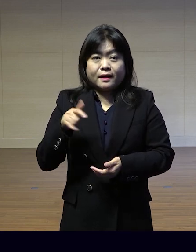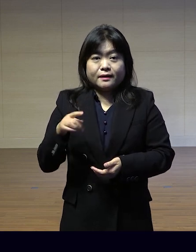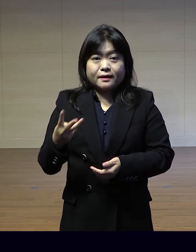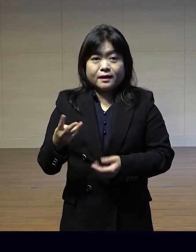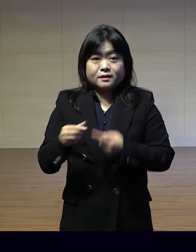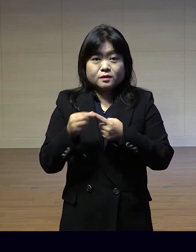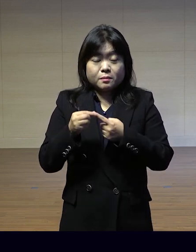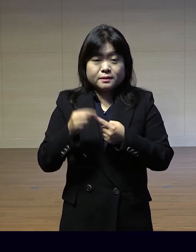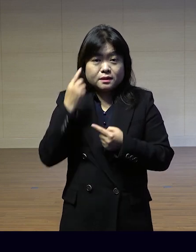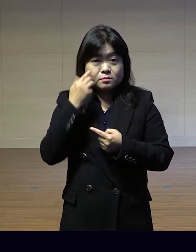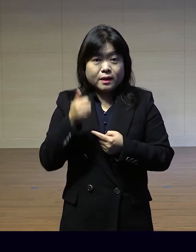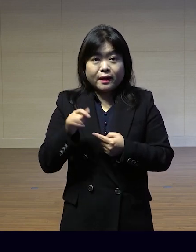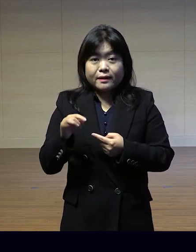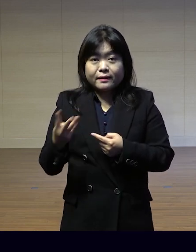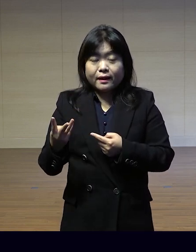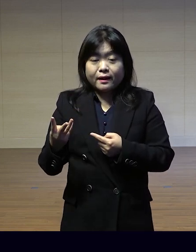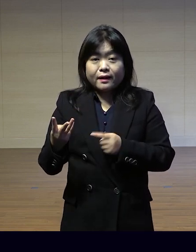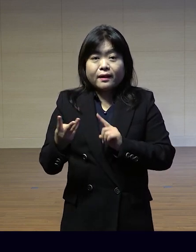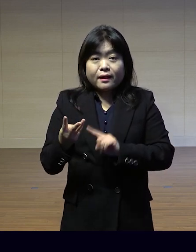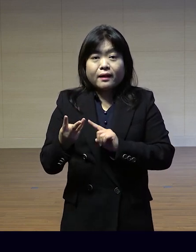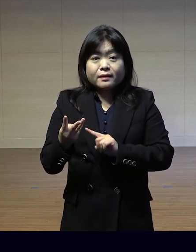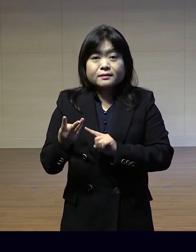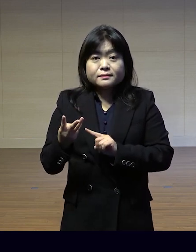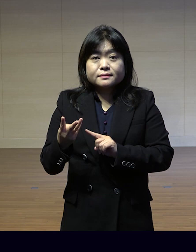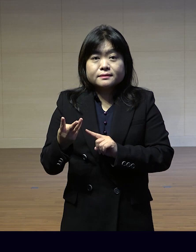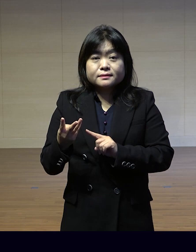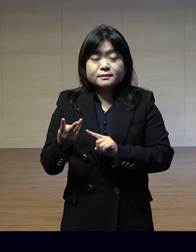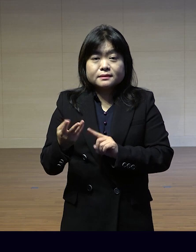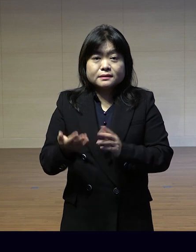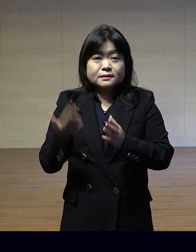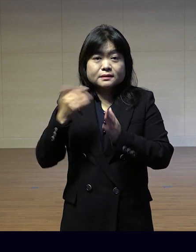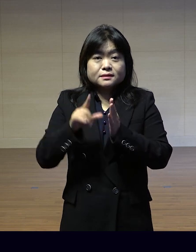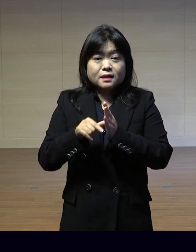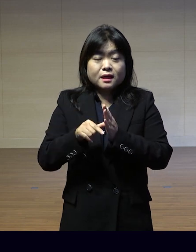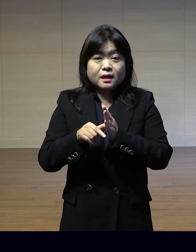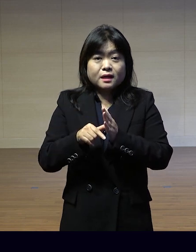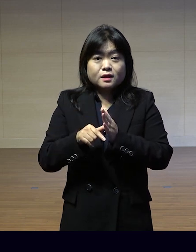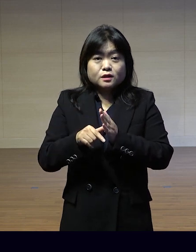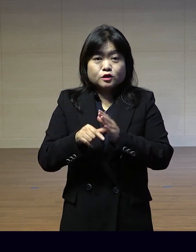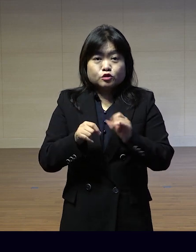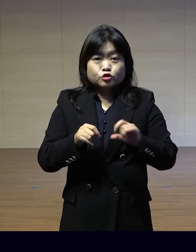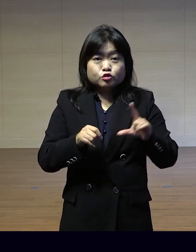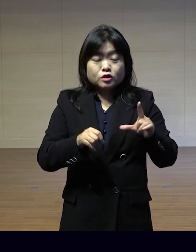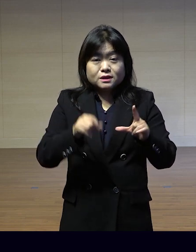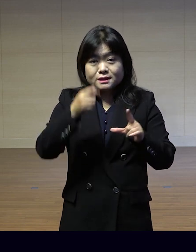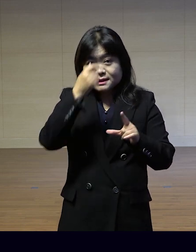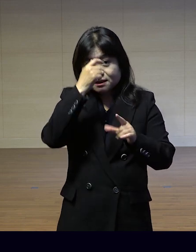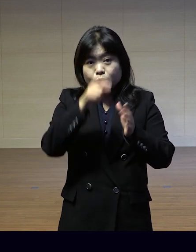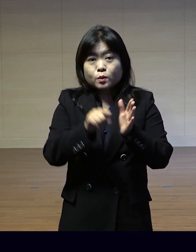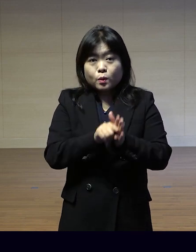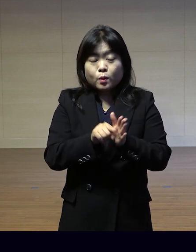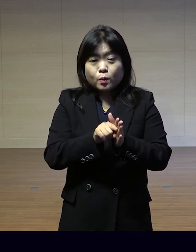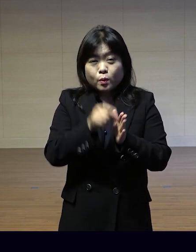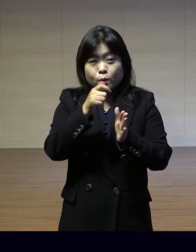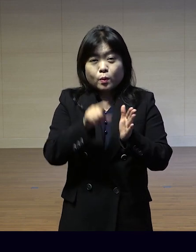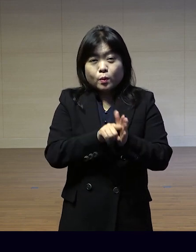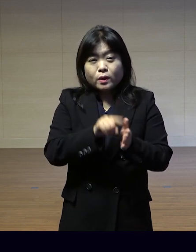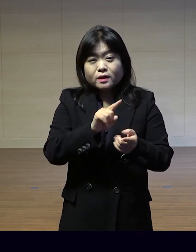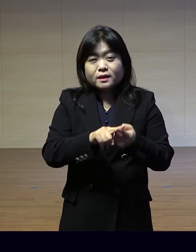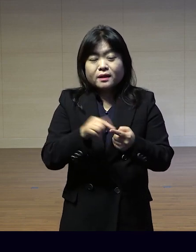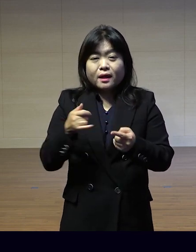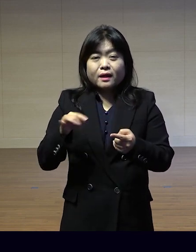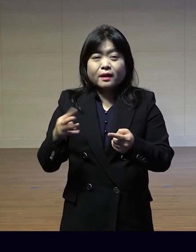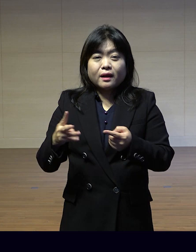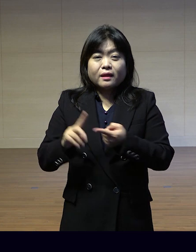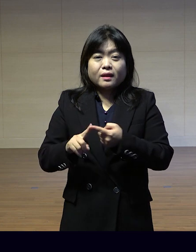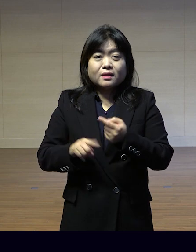해결의 첫 번째 질문은 해결에 있어서 당대의 그 주류였던 그리스도교, 기독교는 어떤 그